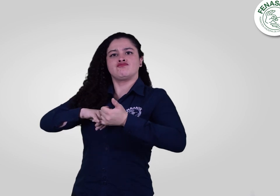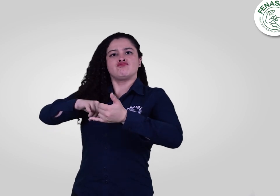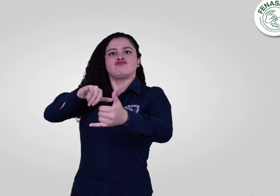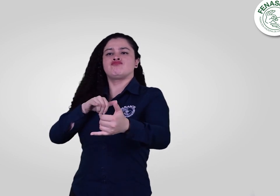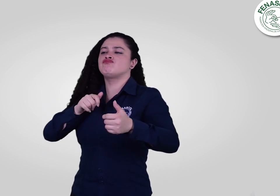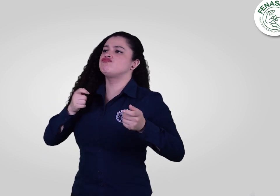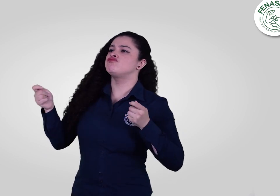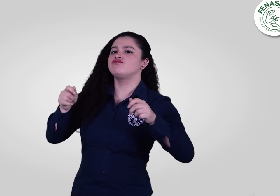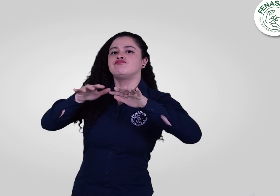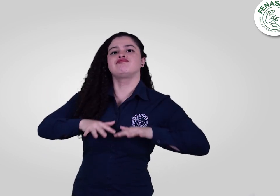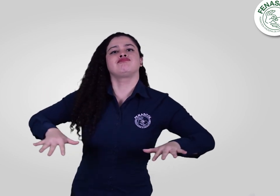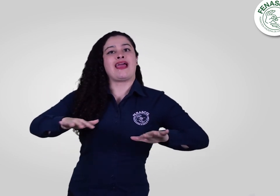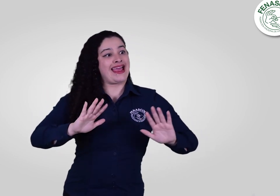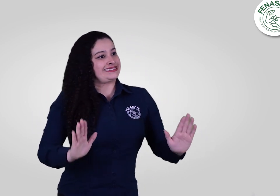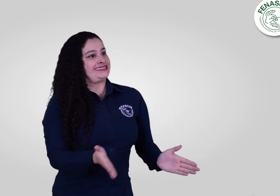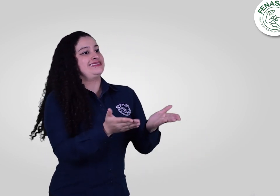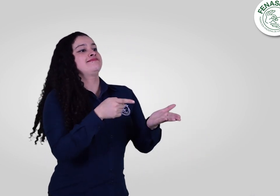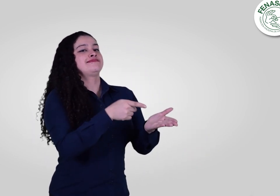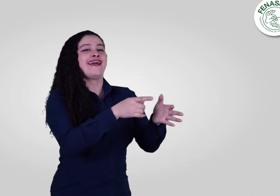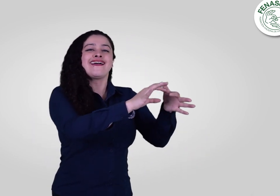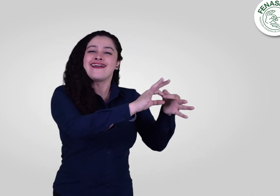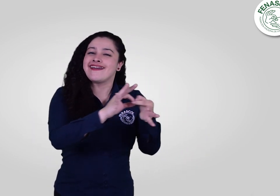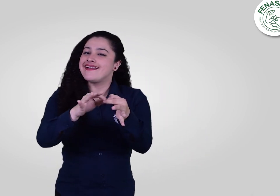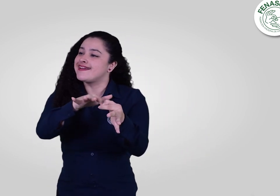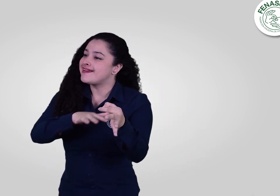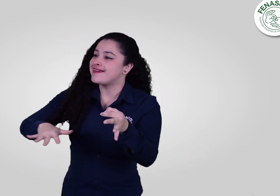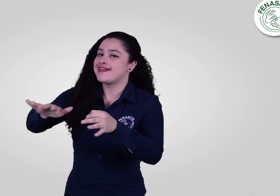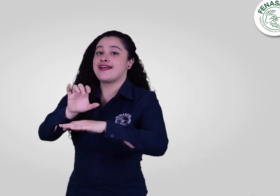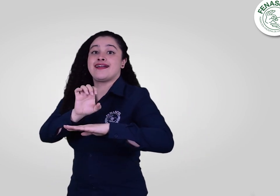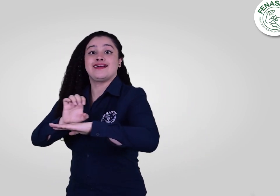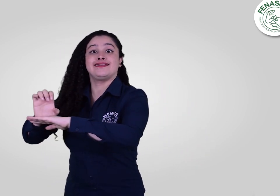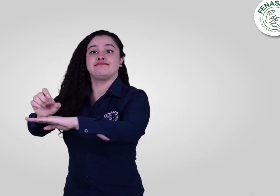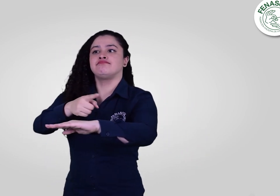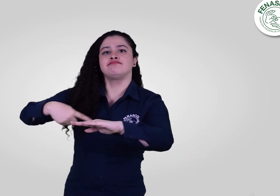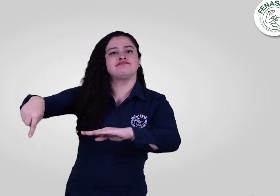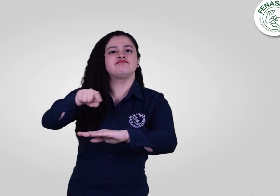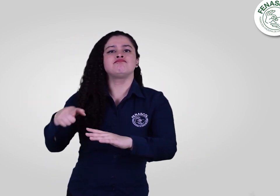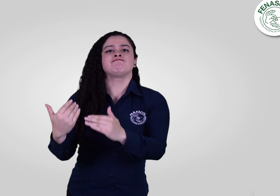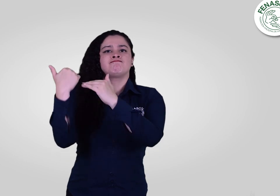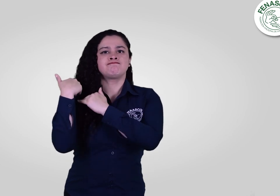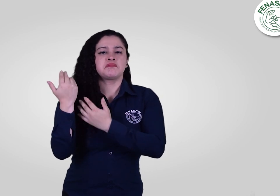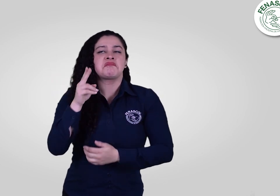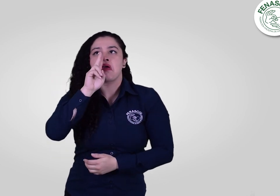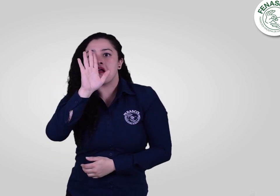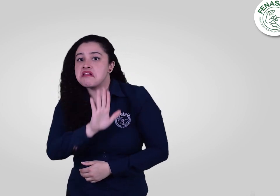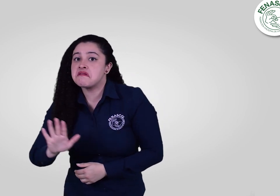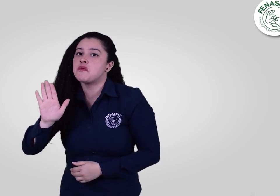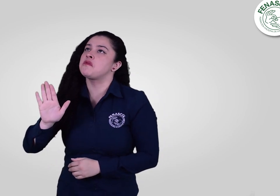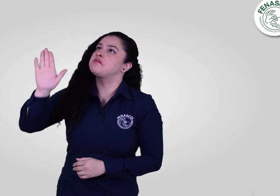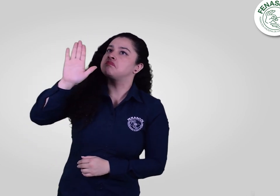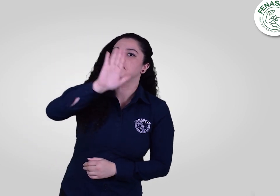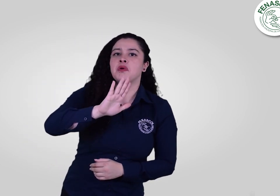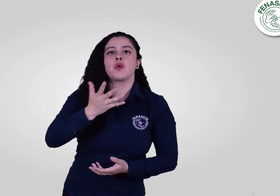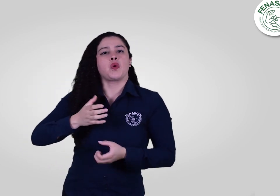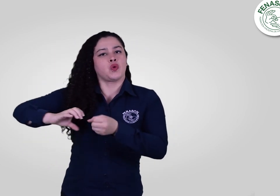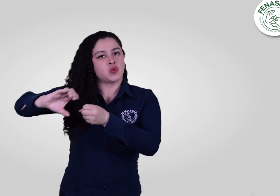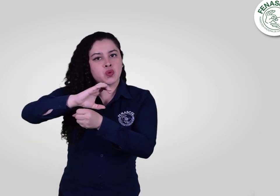con discapacidad las entidades del orden nacional departamental distrital y